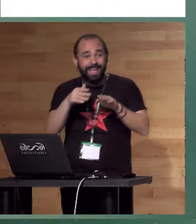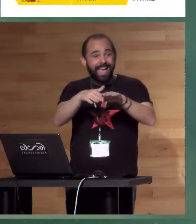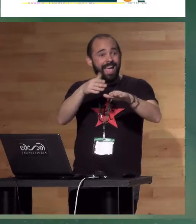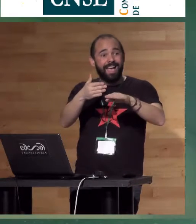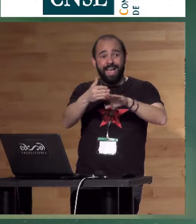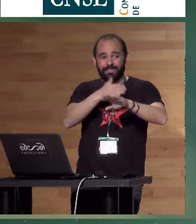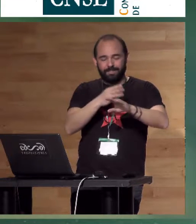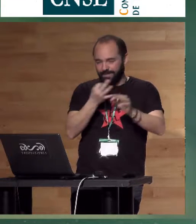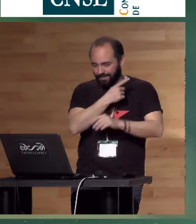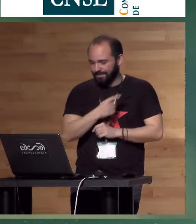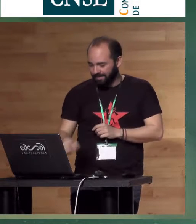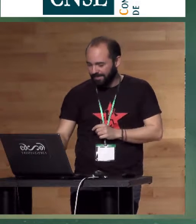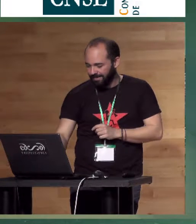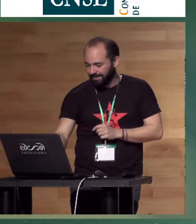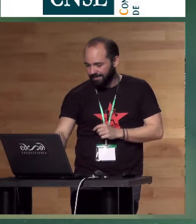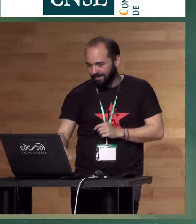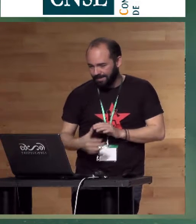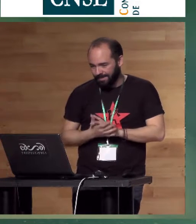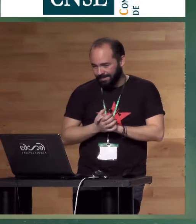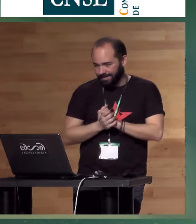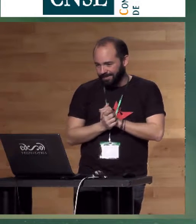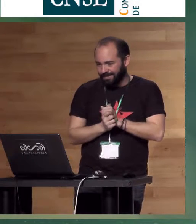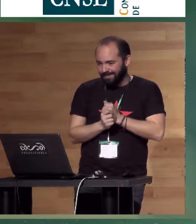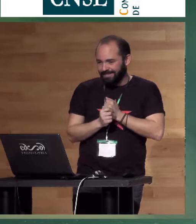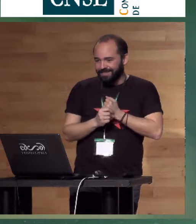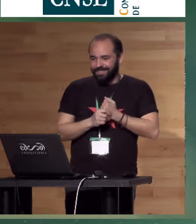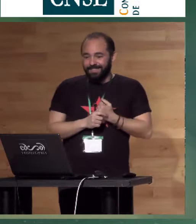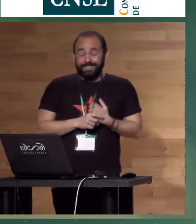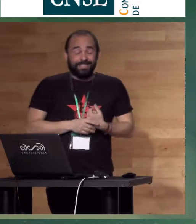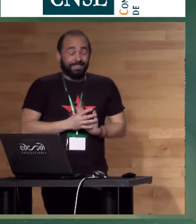igual. Antes de eso,